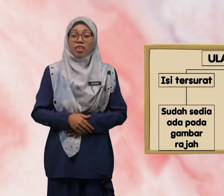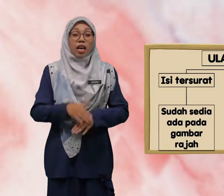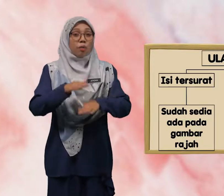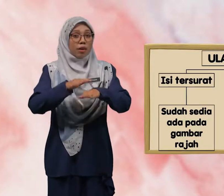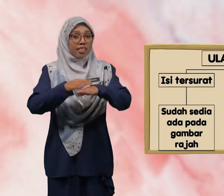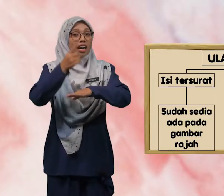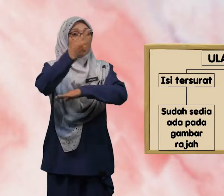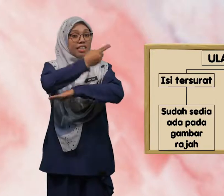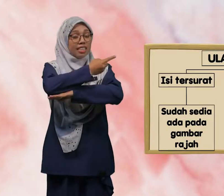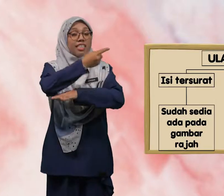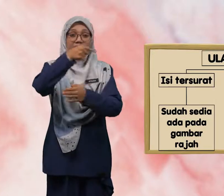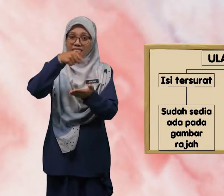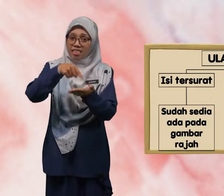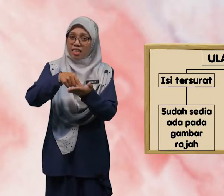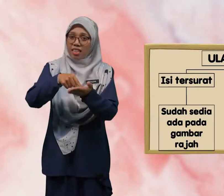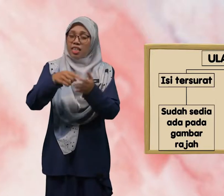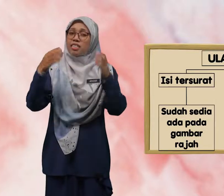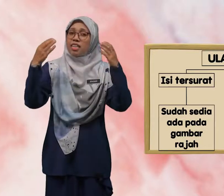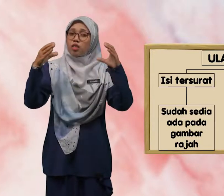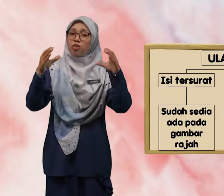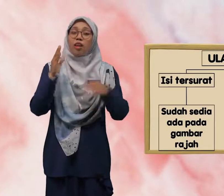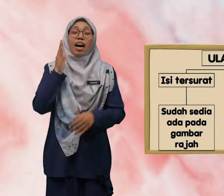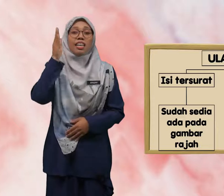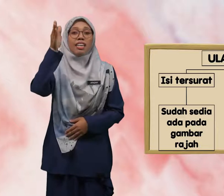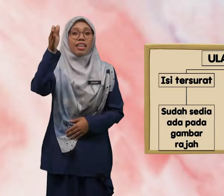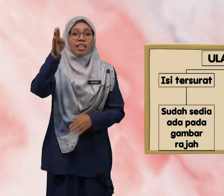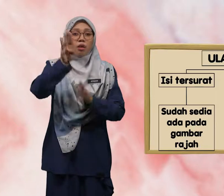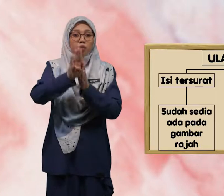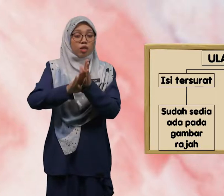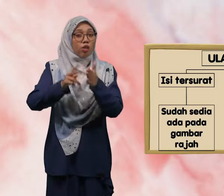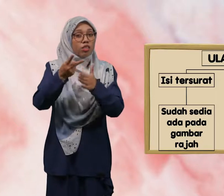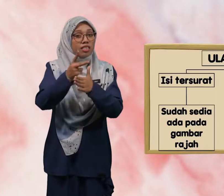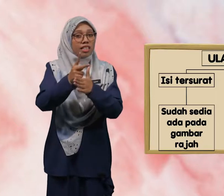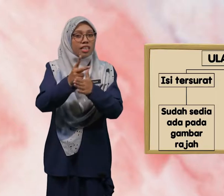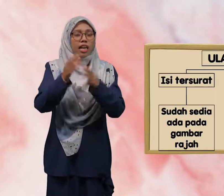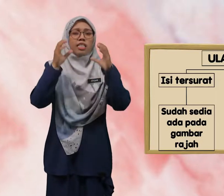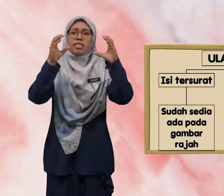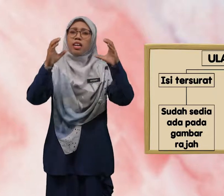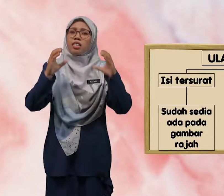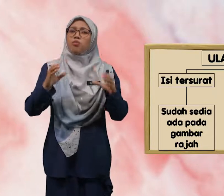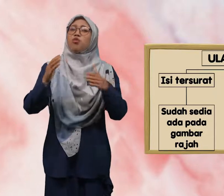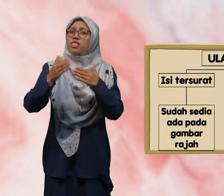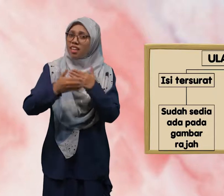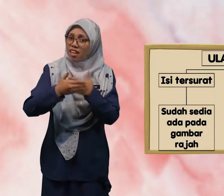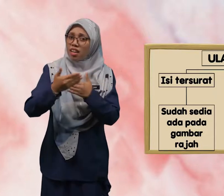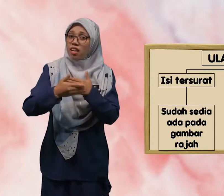pada hari ini Cikgu akan berkongsi cara mudah